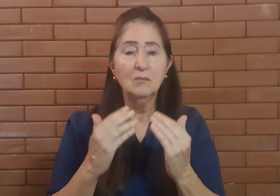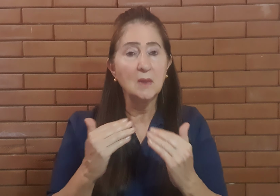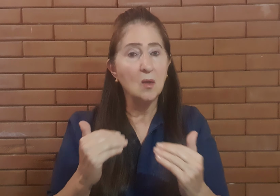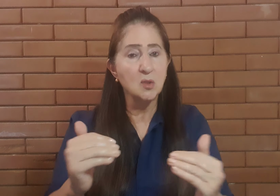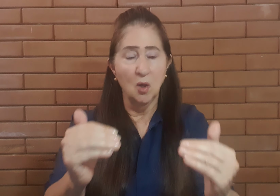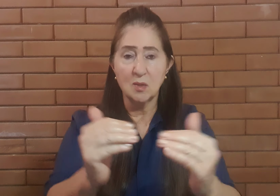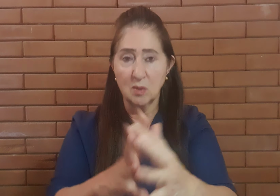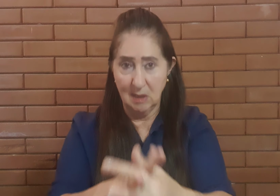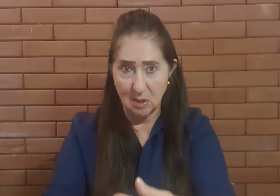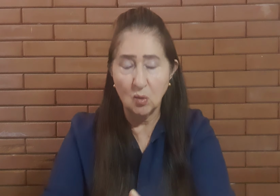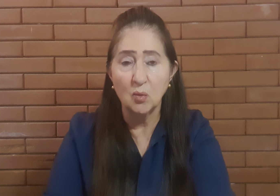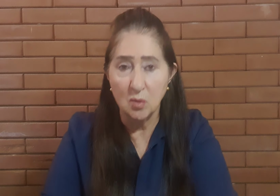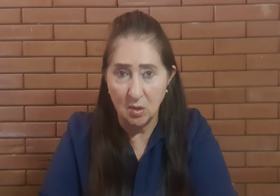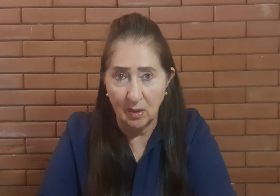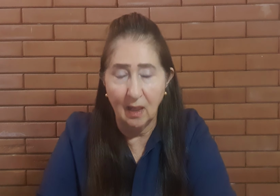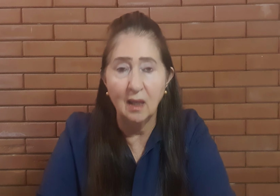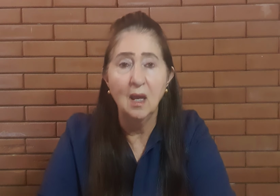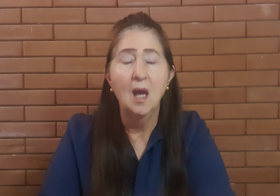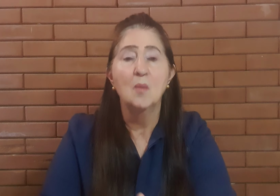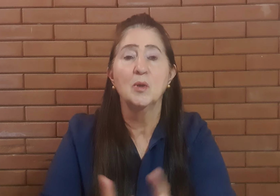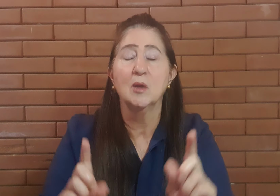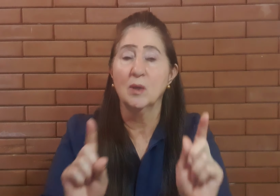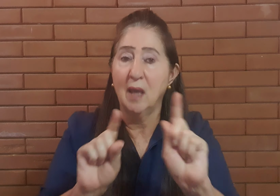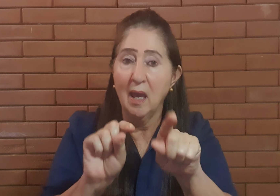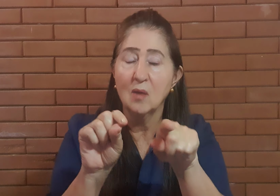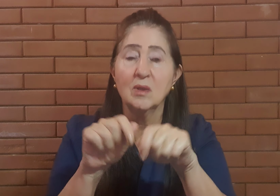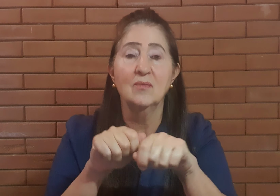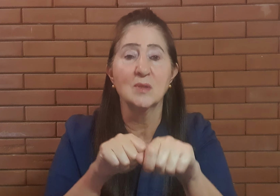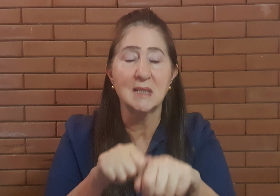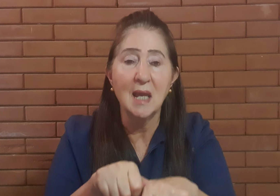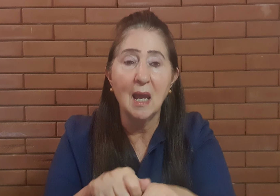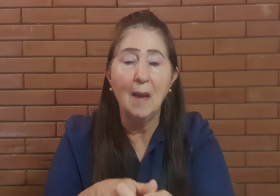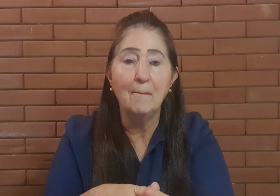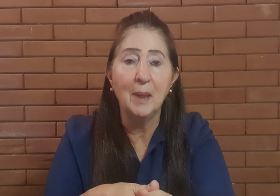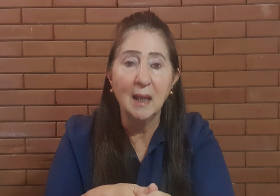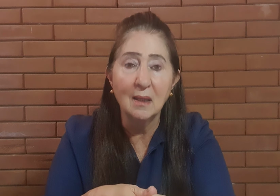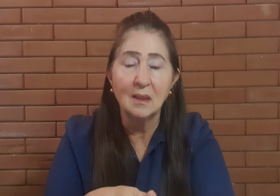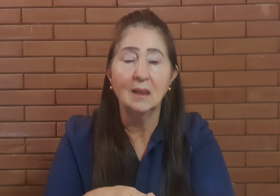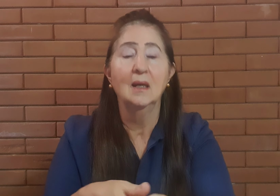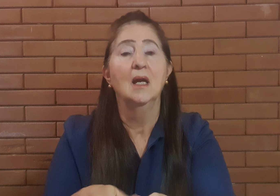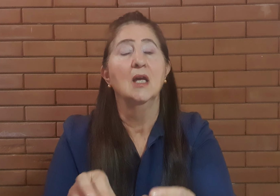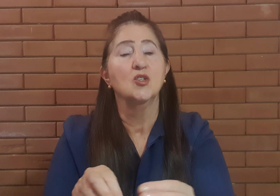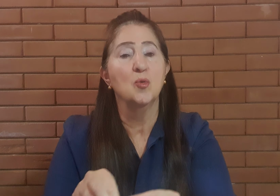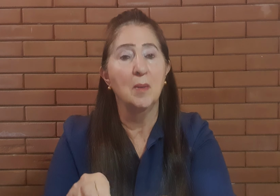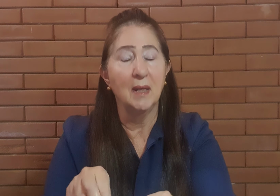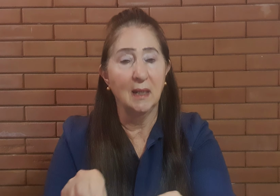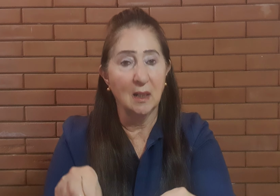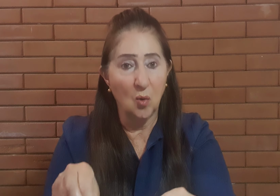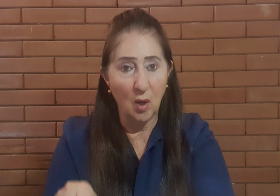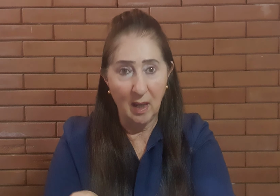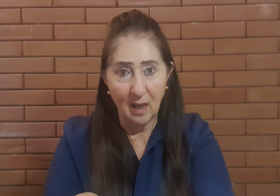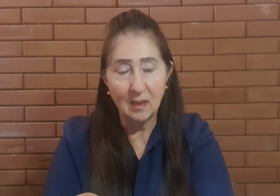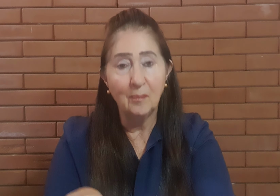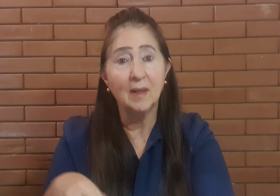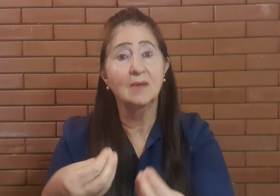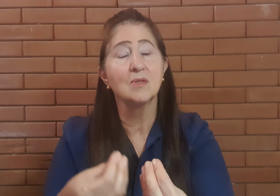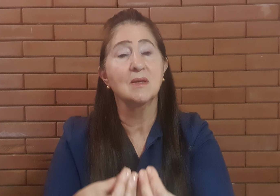aos nossos estudos, ok? Porque eu quero que você aprenda de uma maneira correta, para que você